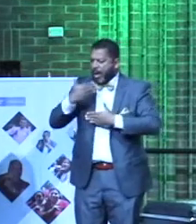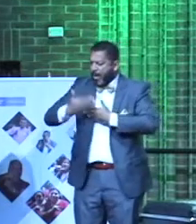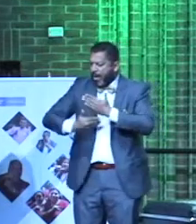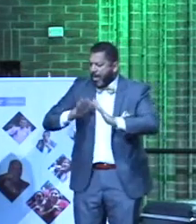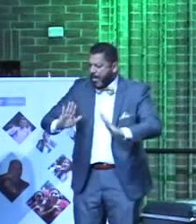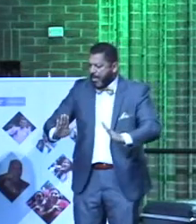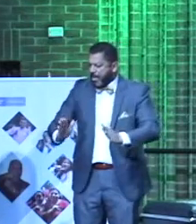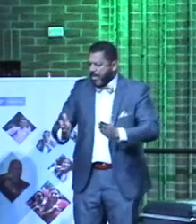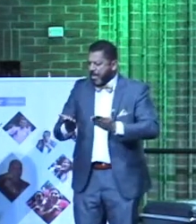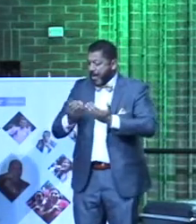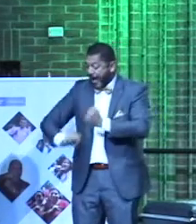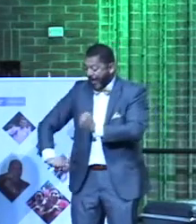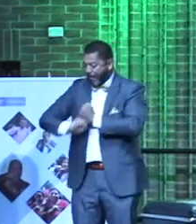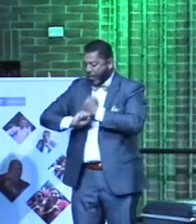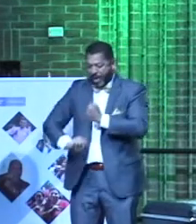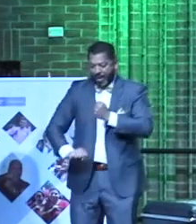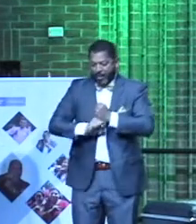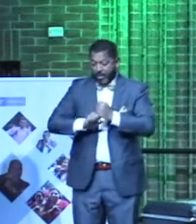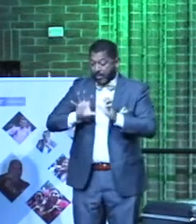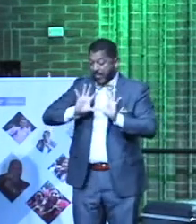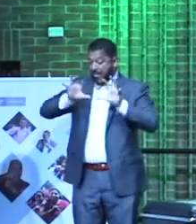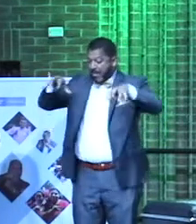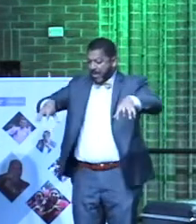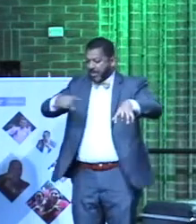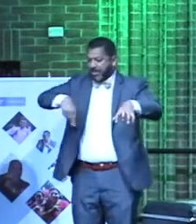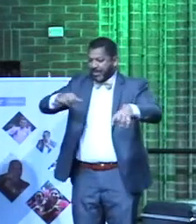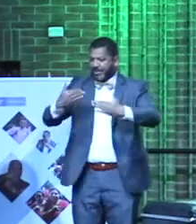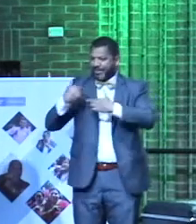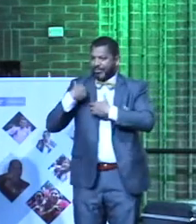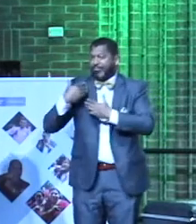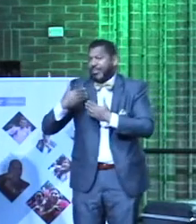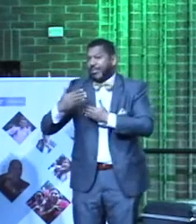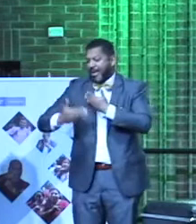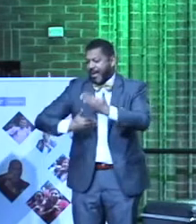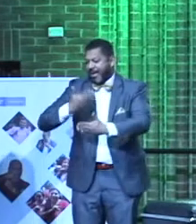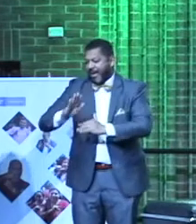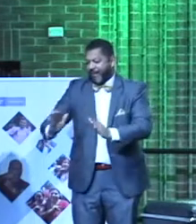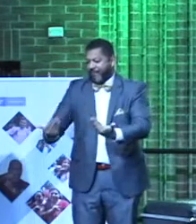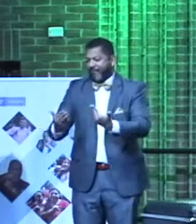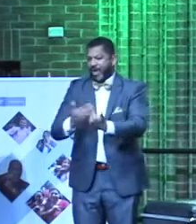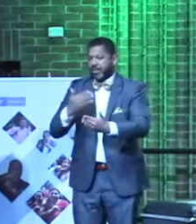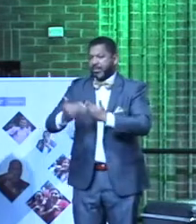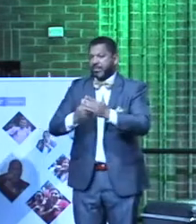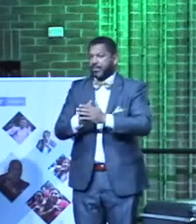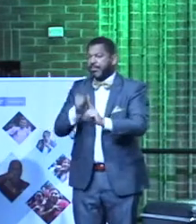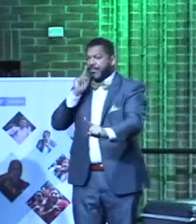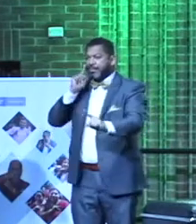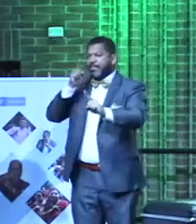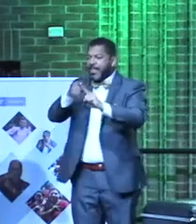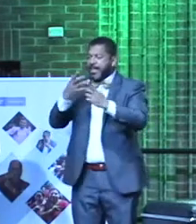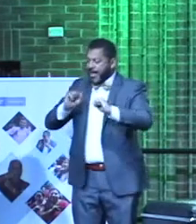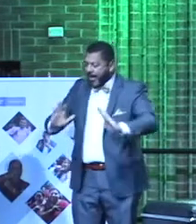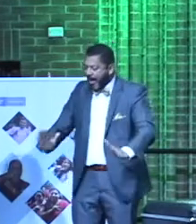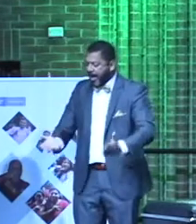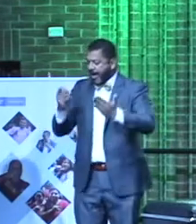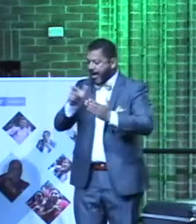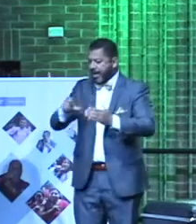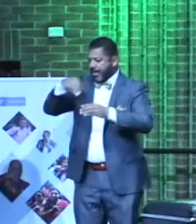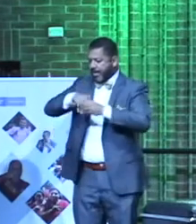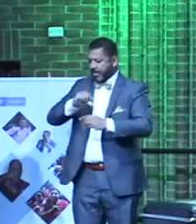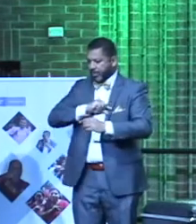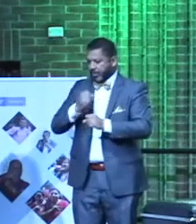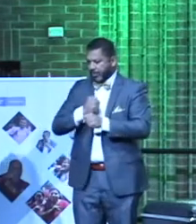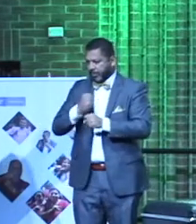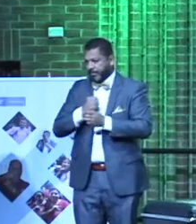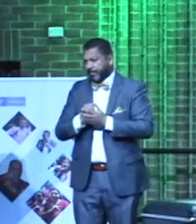apoyo funcionan mejor, las áreas misionales, como dicen, van en tren. Queríamos que eso sucediera. En segundo lugar,